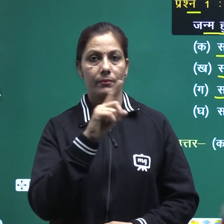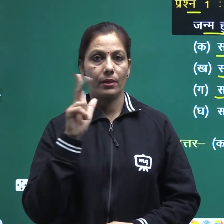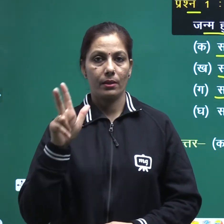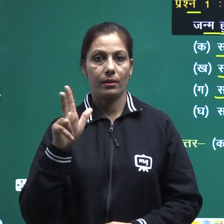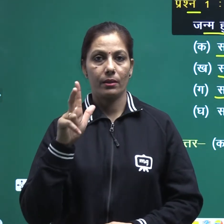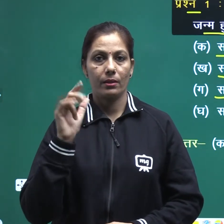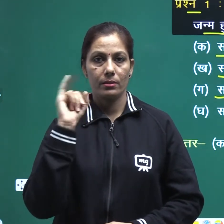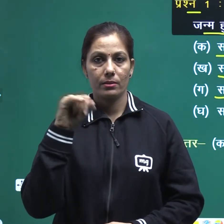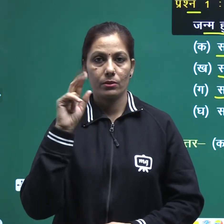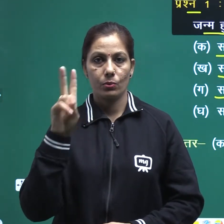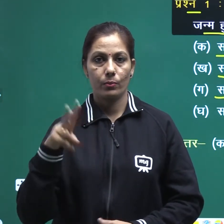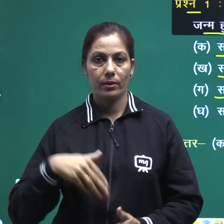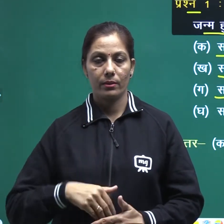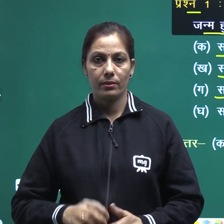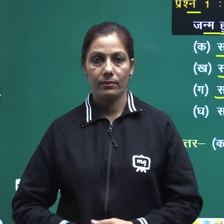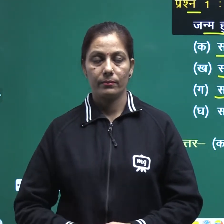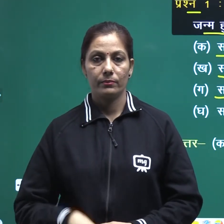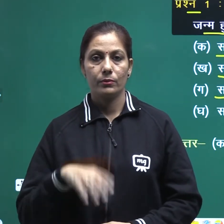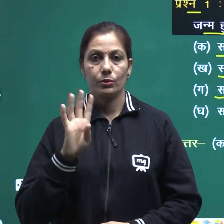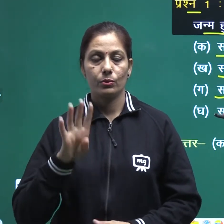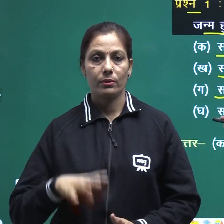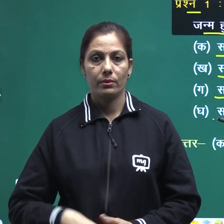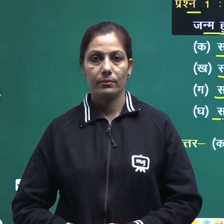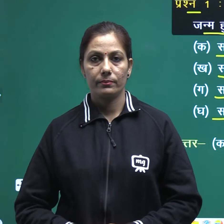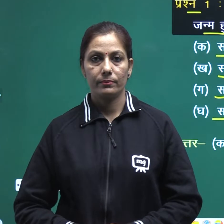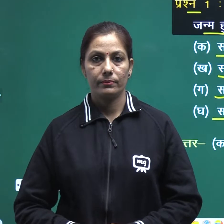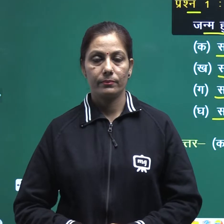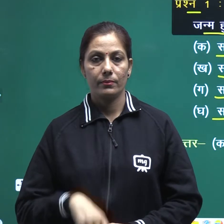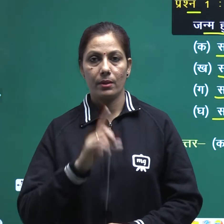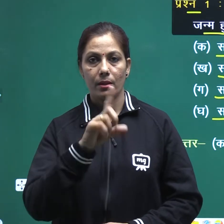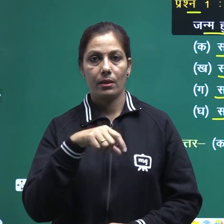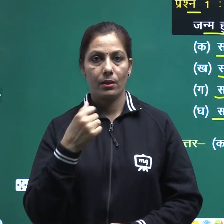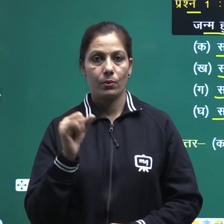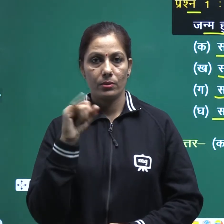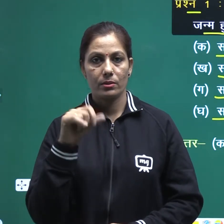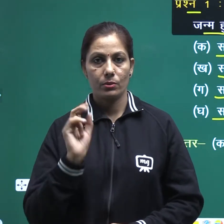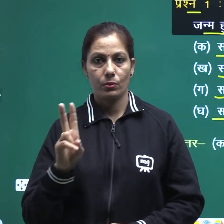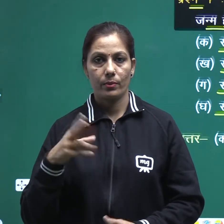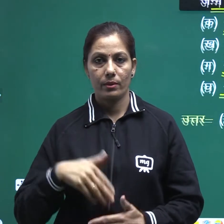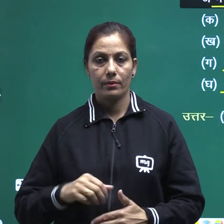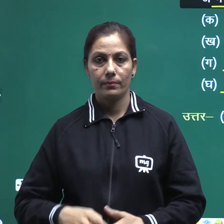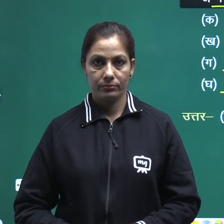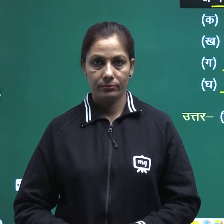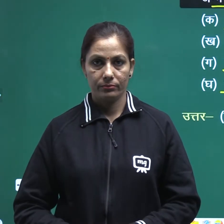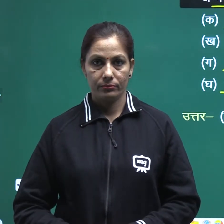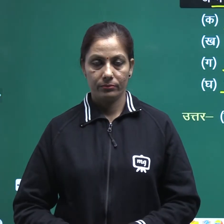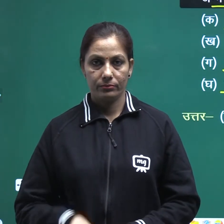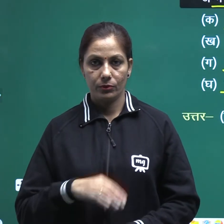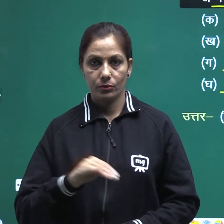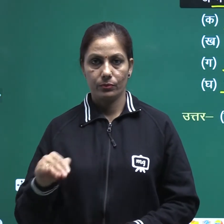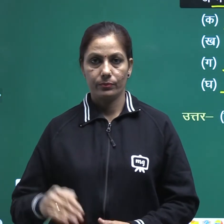में में तथा सन 1965 में आ को